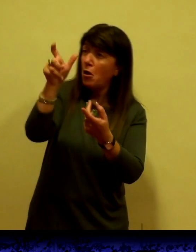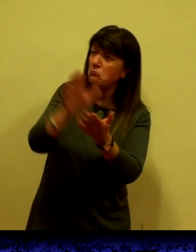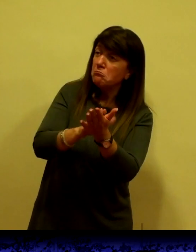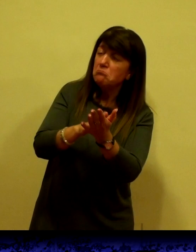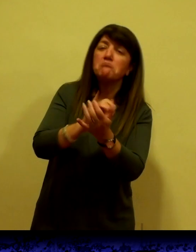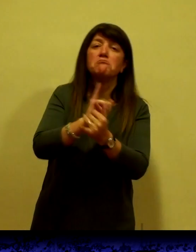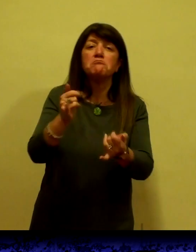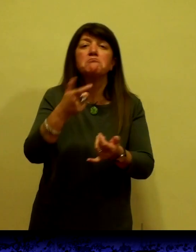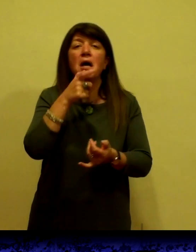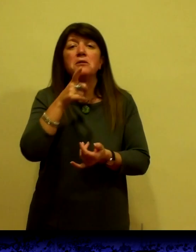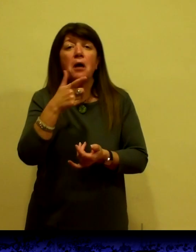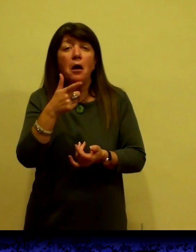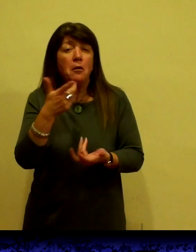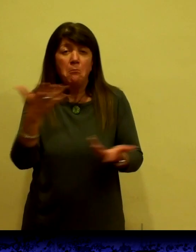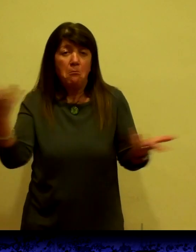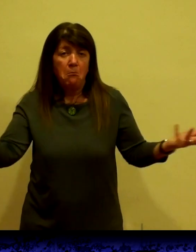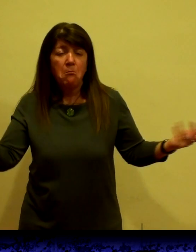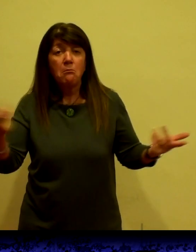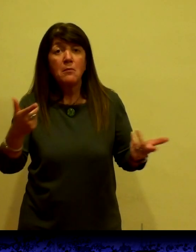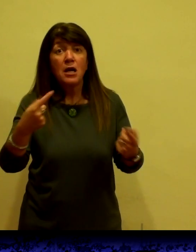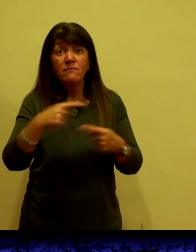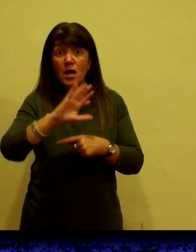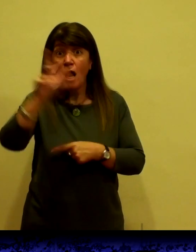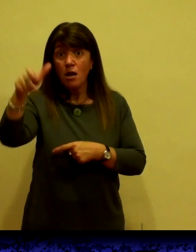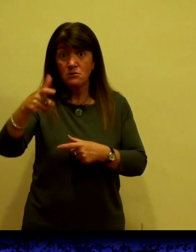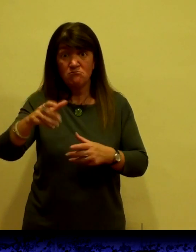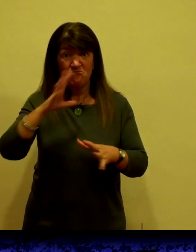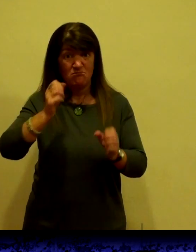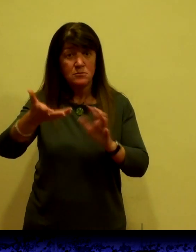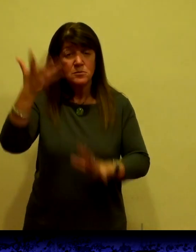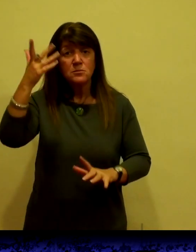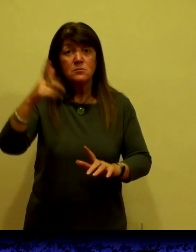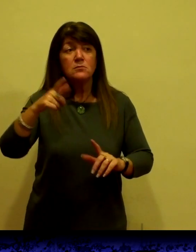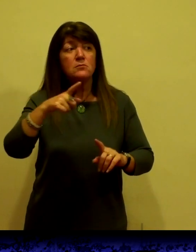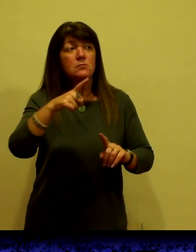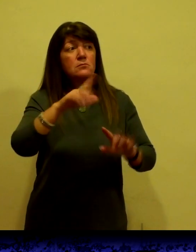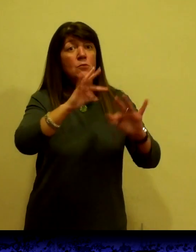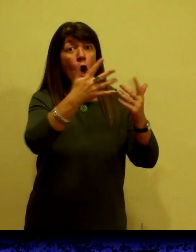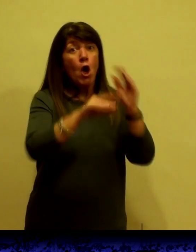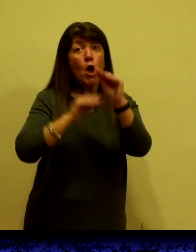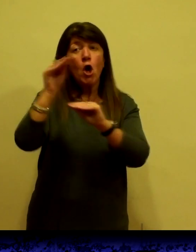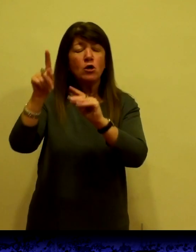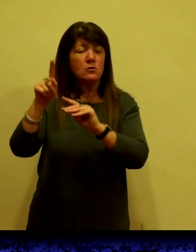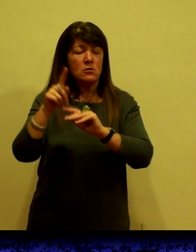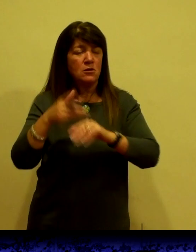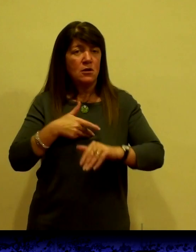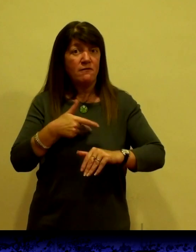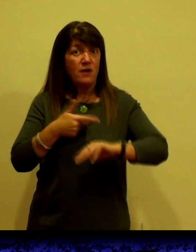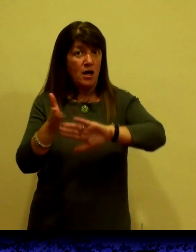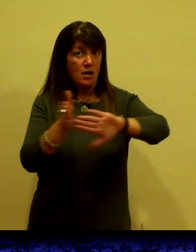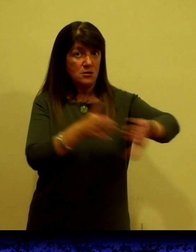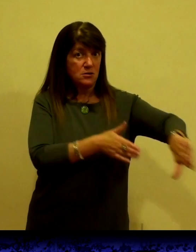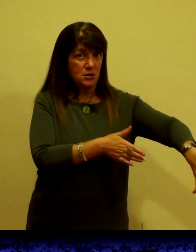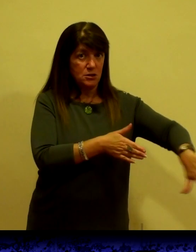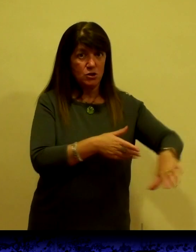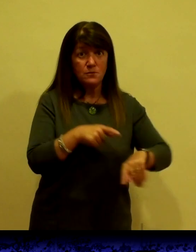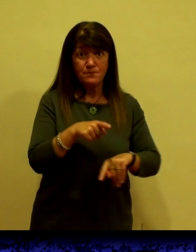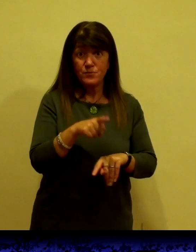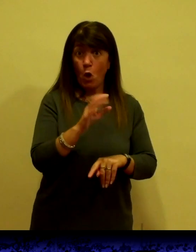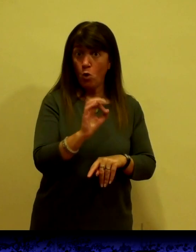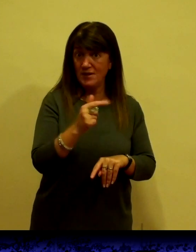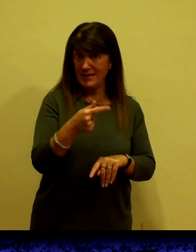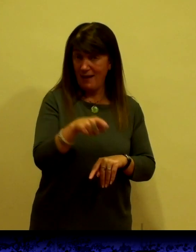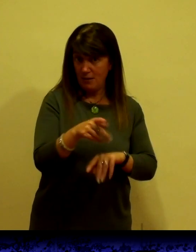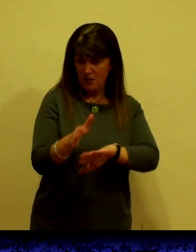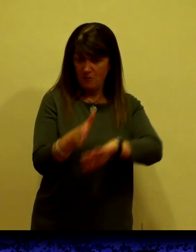sfuggono, anzi sono anche infastiditi dall'interesse del mondo. E arte regolare è ancora una categoria ancora più